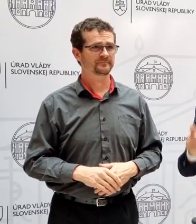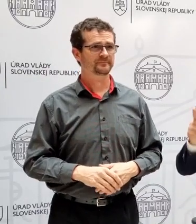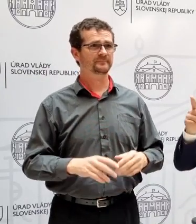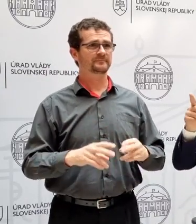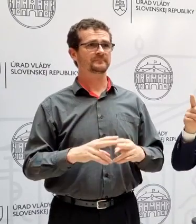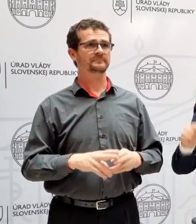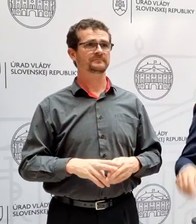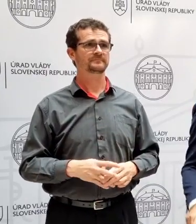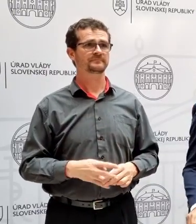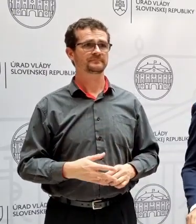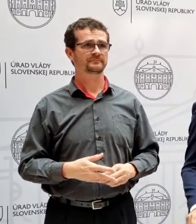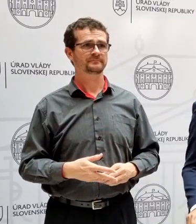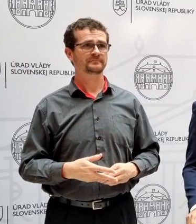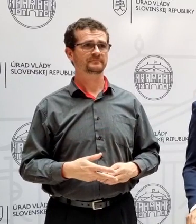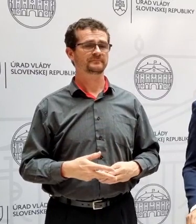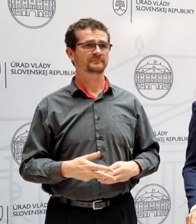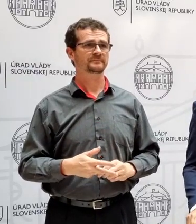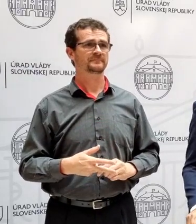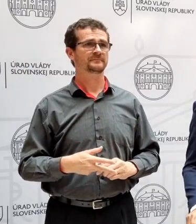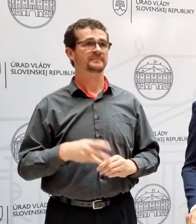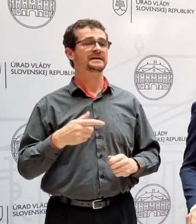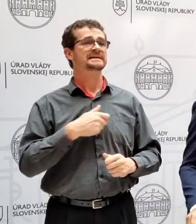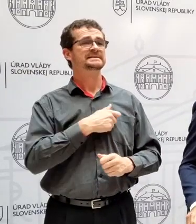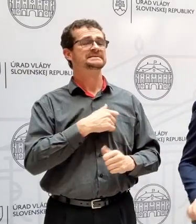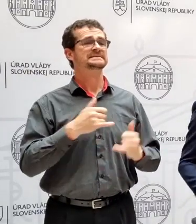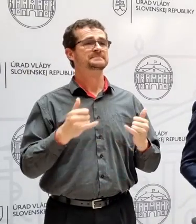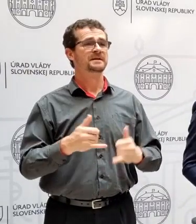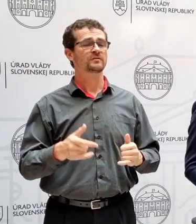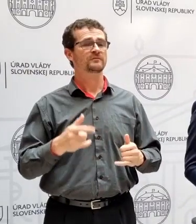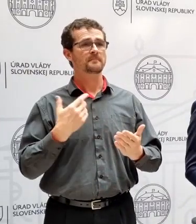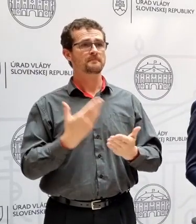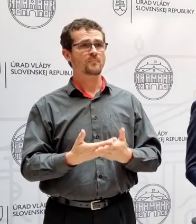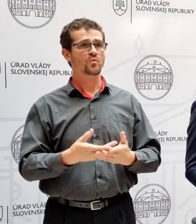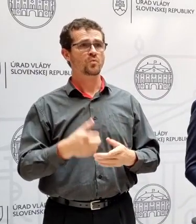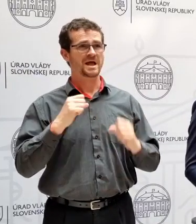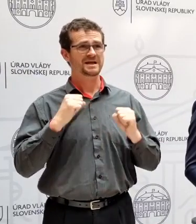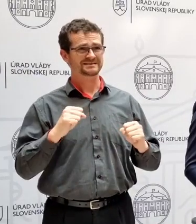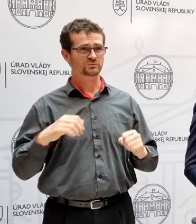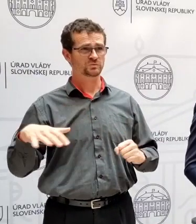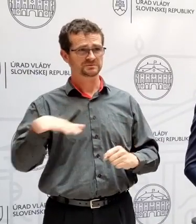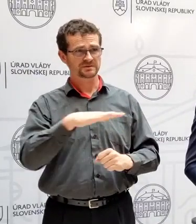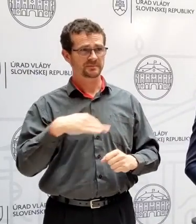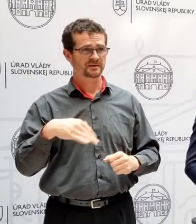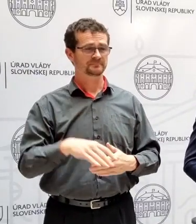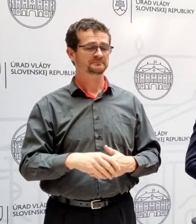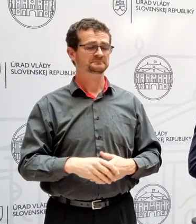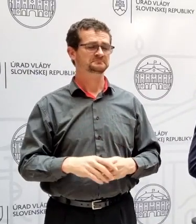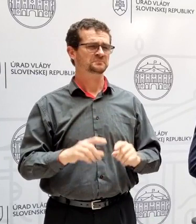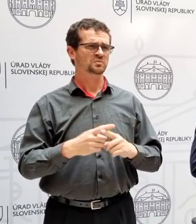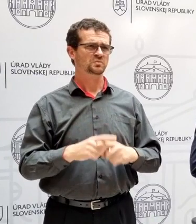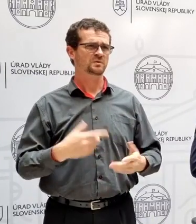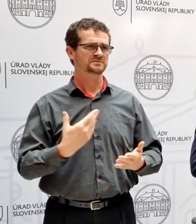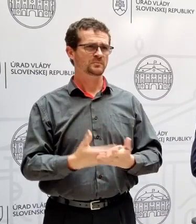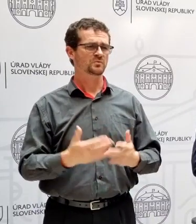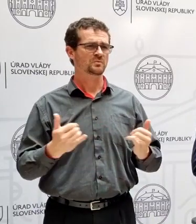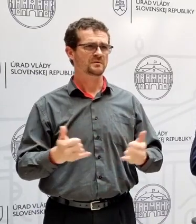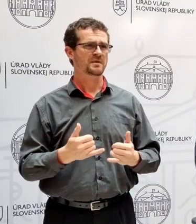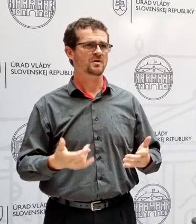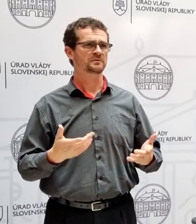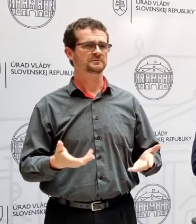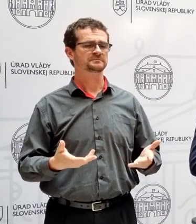že v rámci spravodlivosti sú tie ponuky najmä medzi súdcami? Viete čo, rôzne sú tie ponuky naozaj.